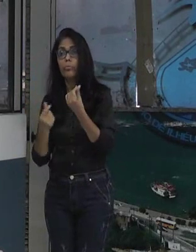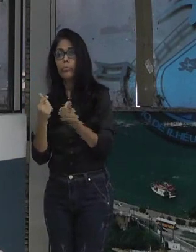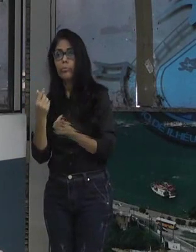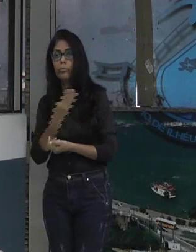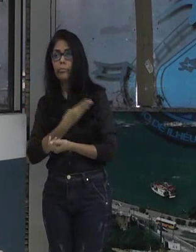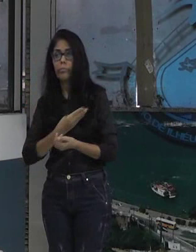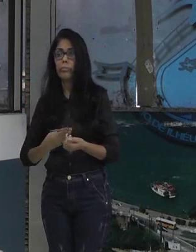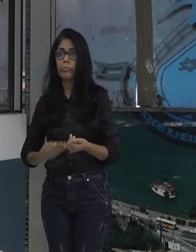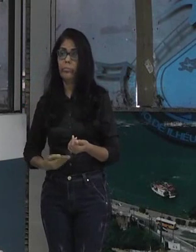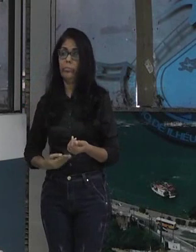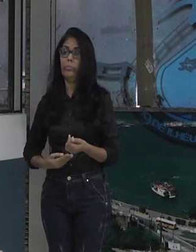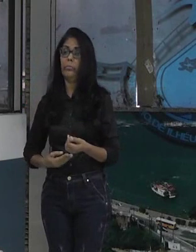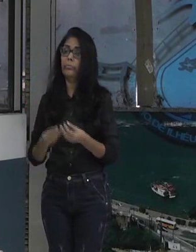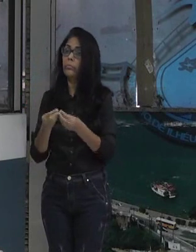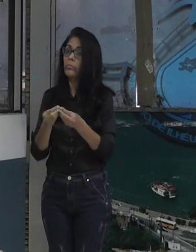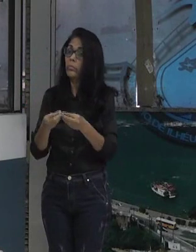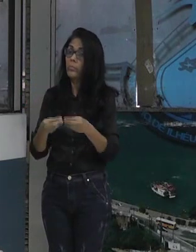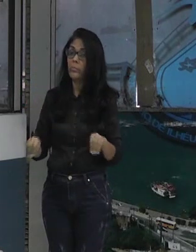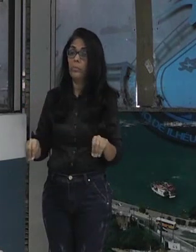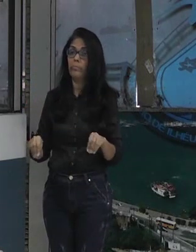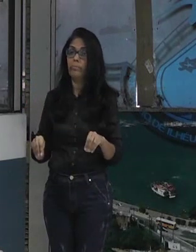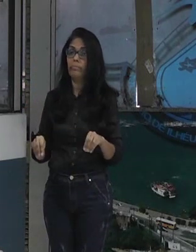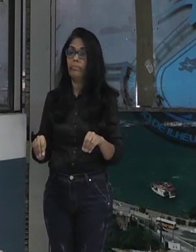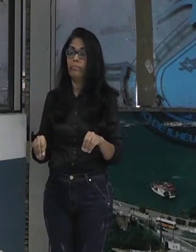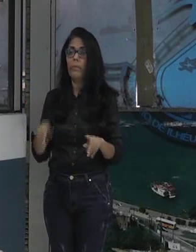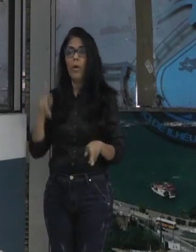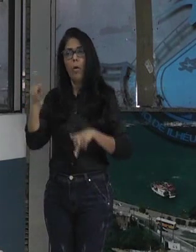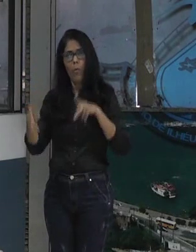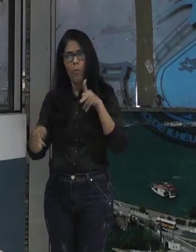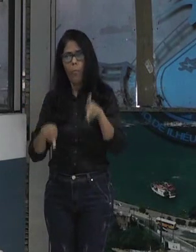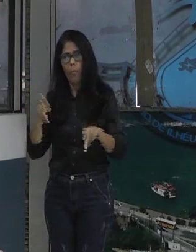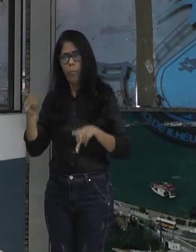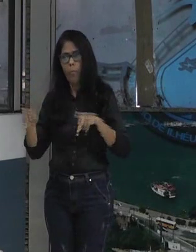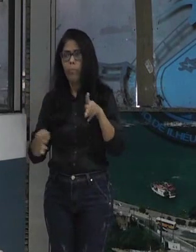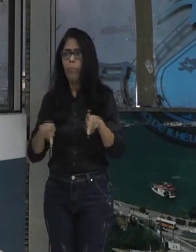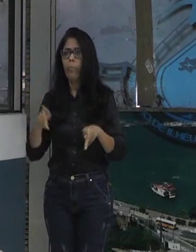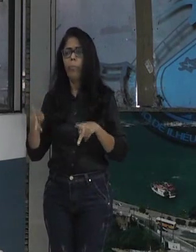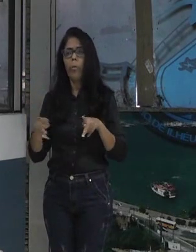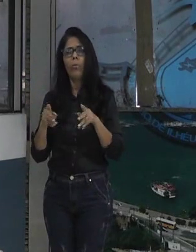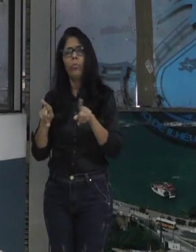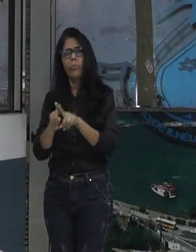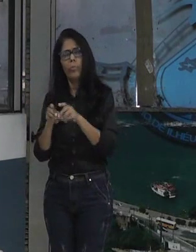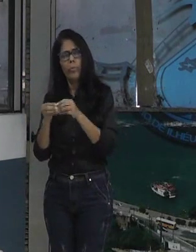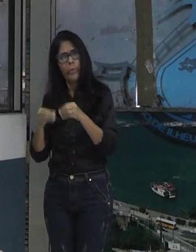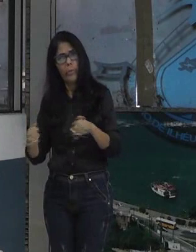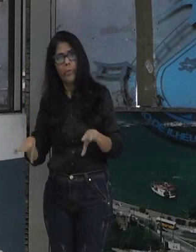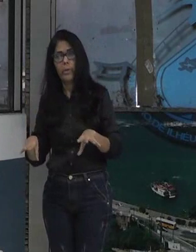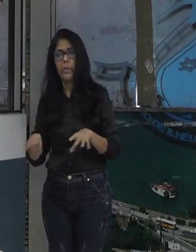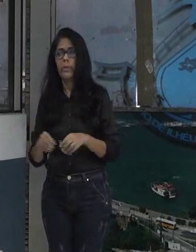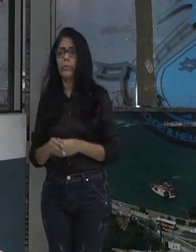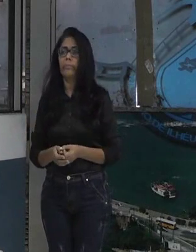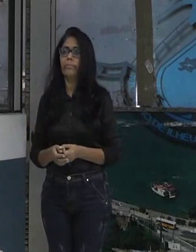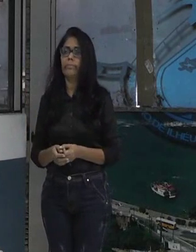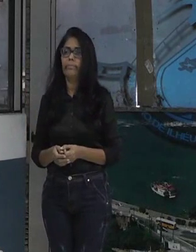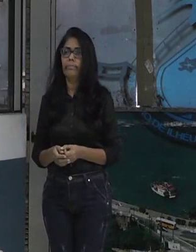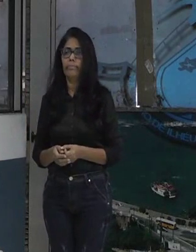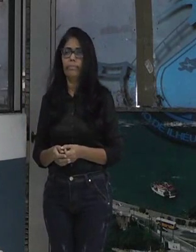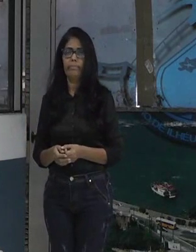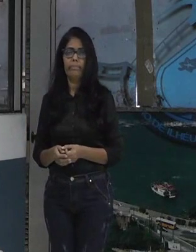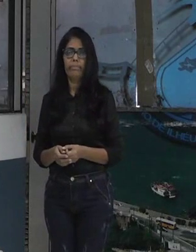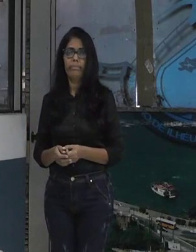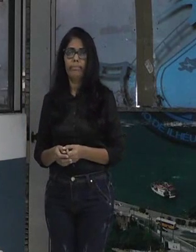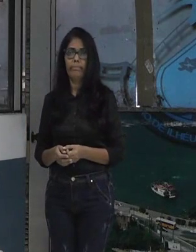sendo prejudicado e enquanto as pessoas estão sofrendo. E por fim, seu presidente. Ok, vereador. Por